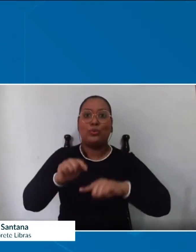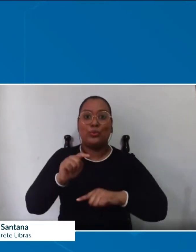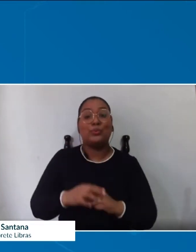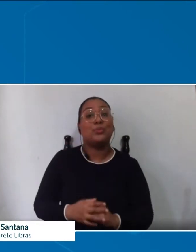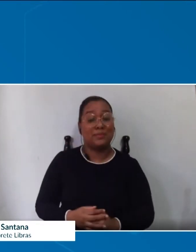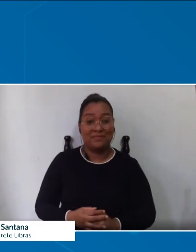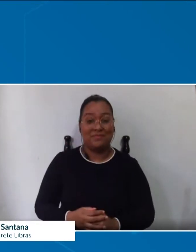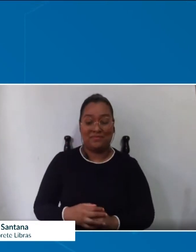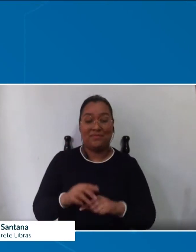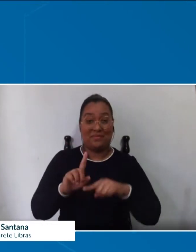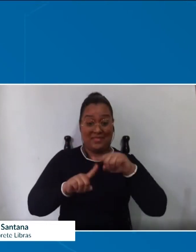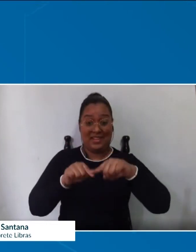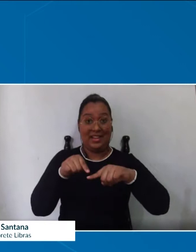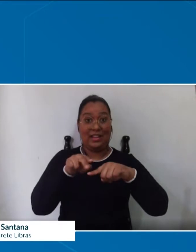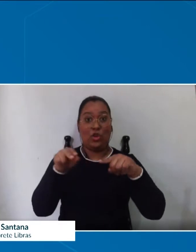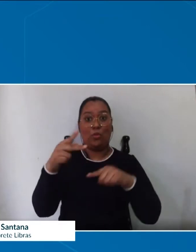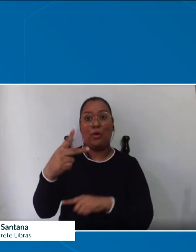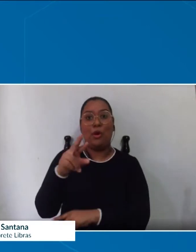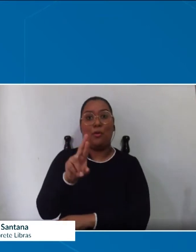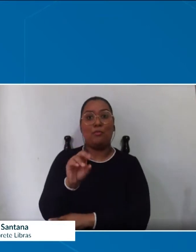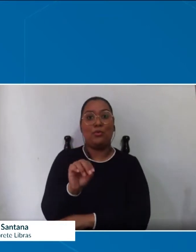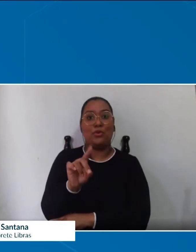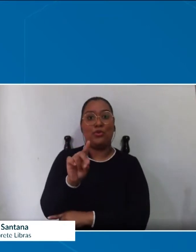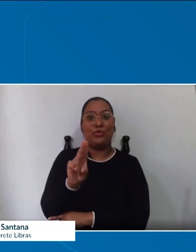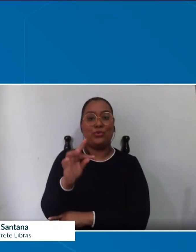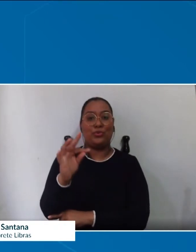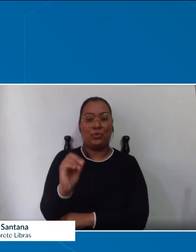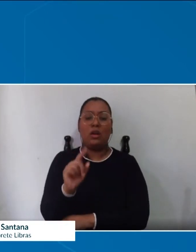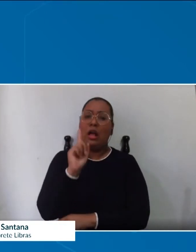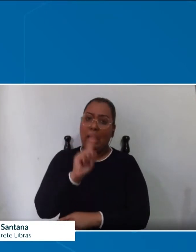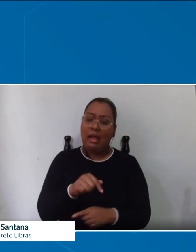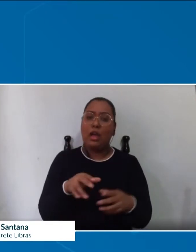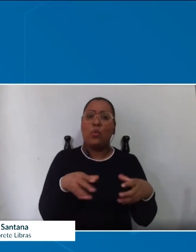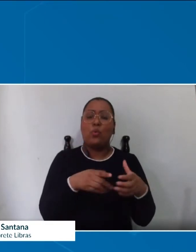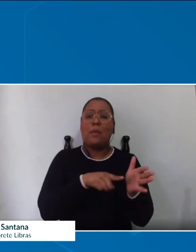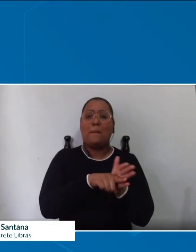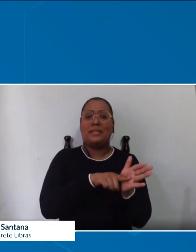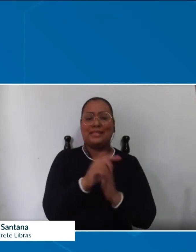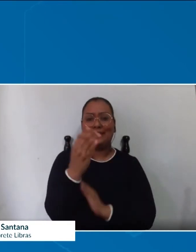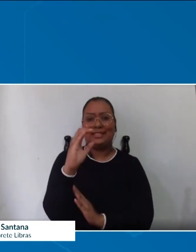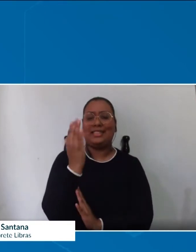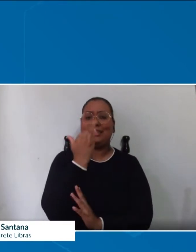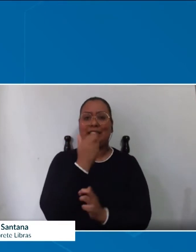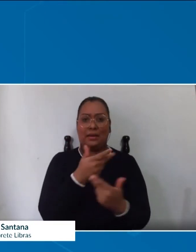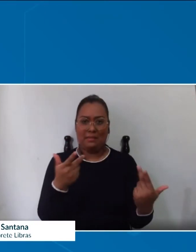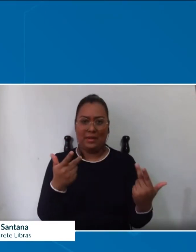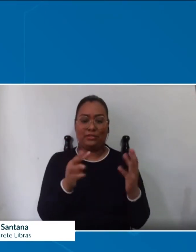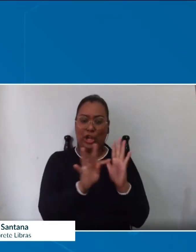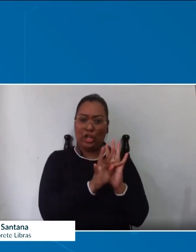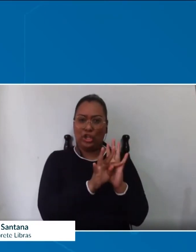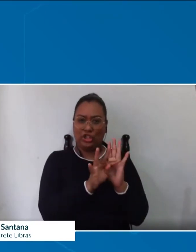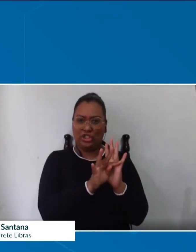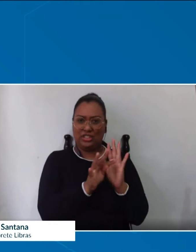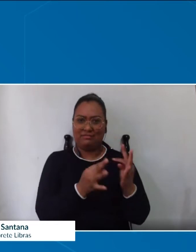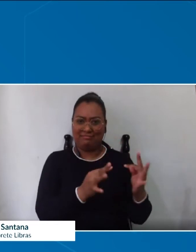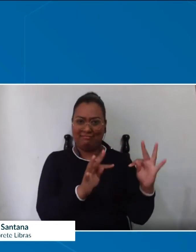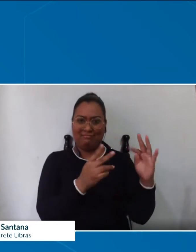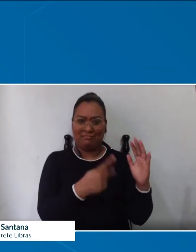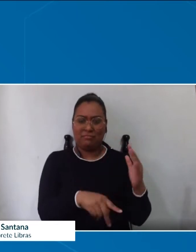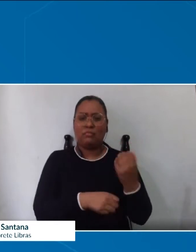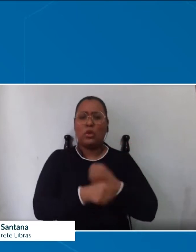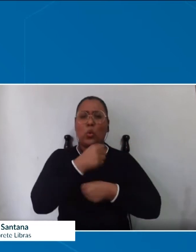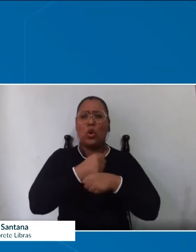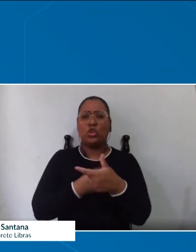isso é uma linha de pesquisa do Programa de Ciência e Tecnologia de Alimentos, que nós começamos em 2004, com